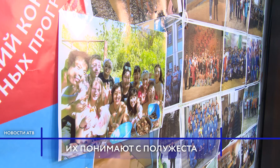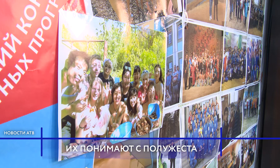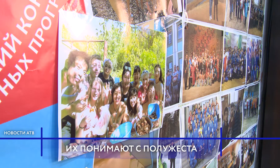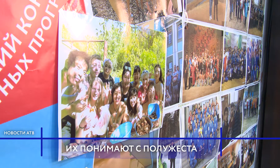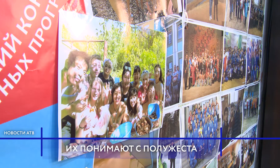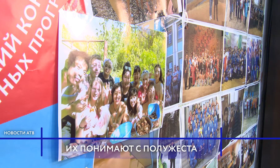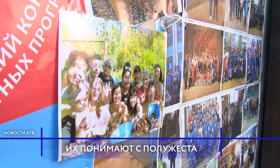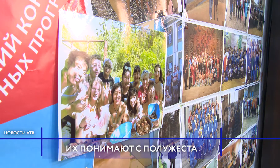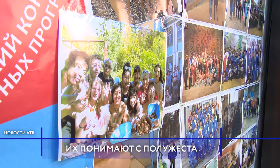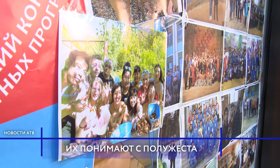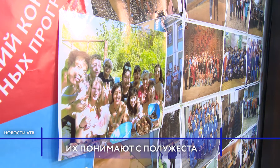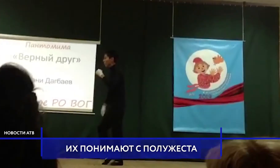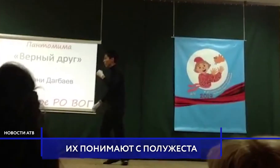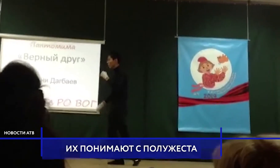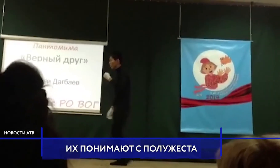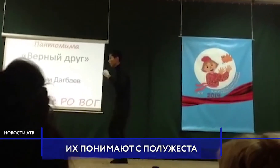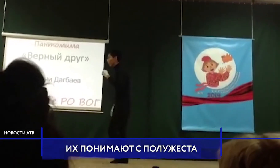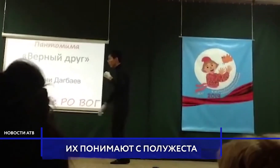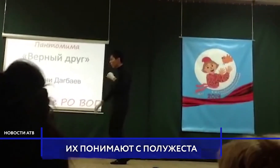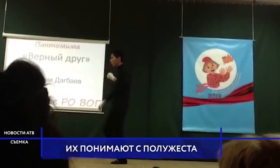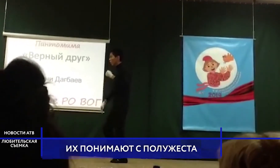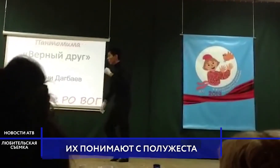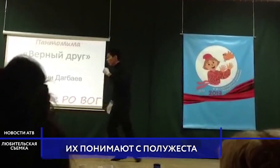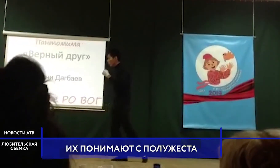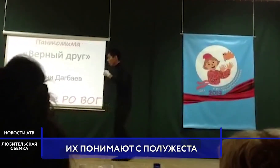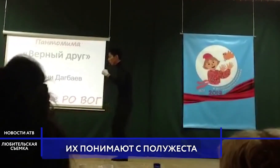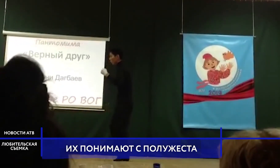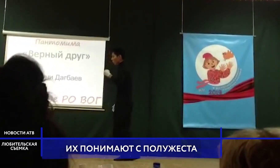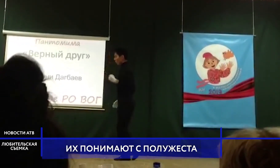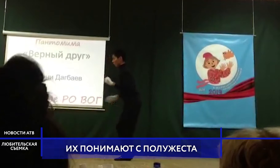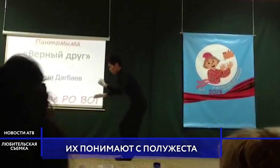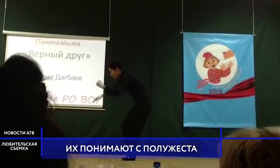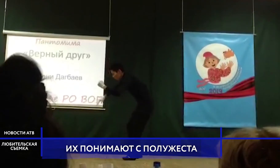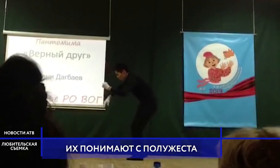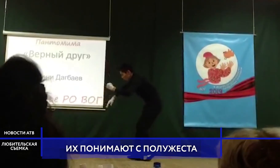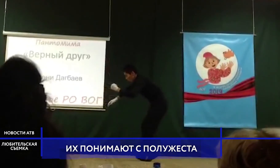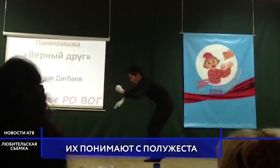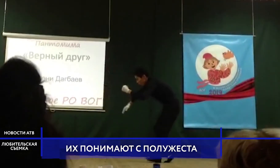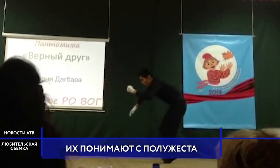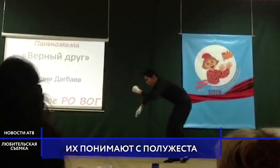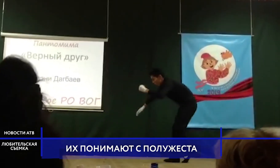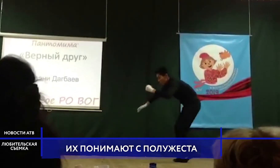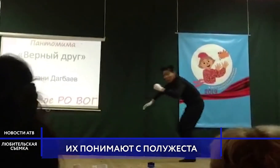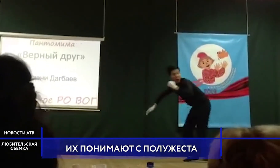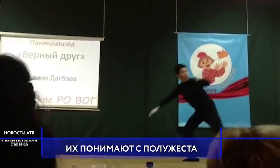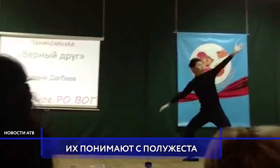как по норме должен быть 1 на 25. Главное для таких людей – это доступ к информации. Предоставить ее современные СМИ зачастую не